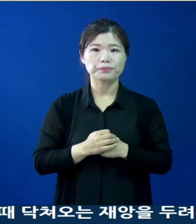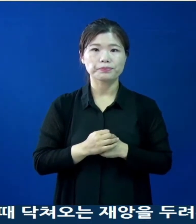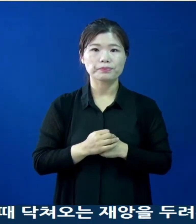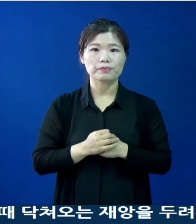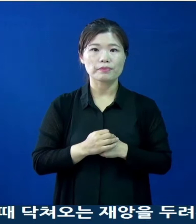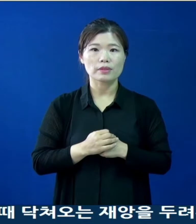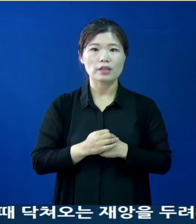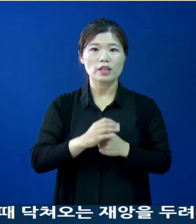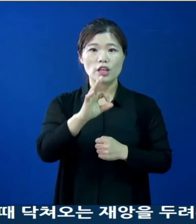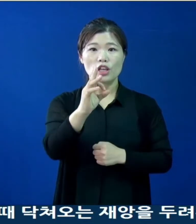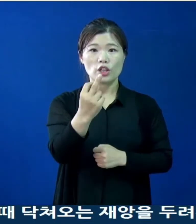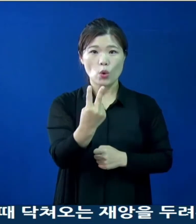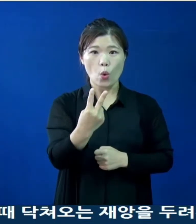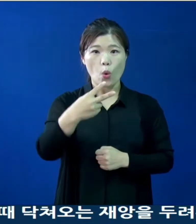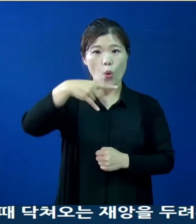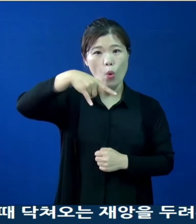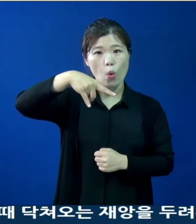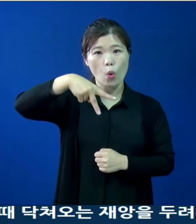요새는